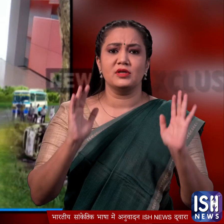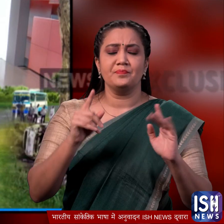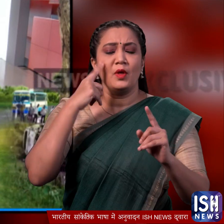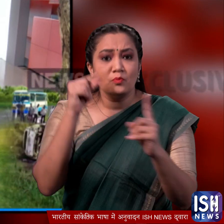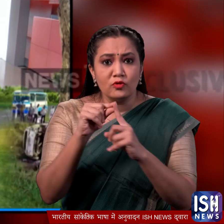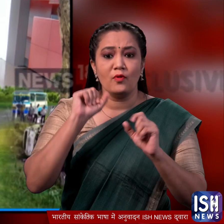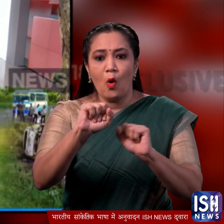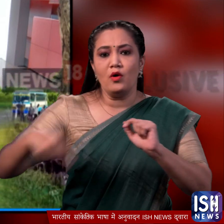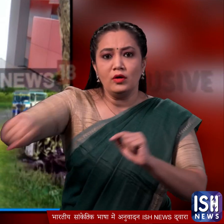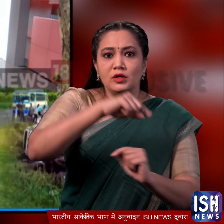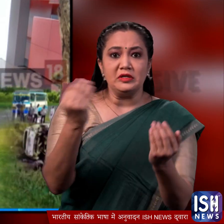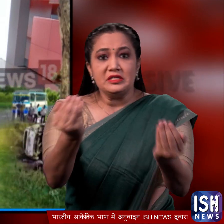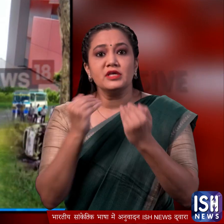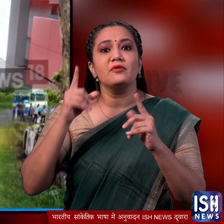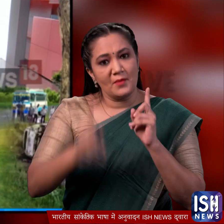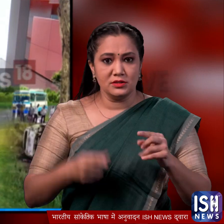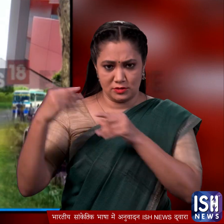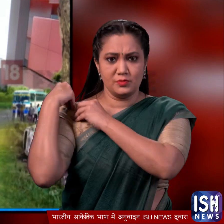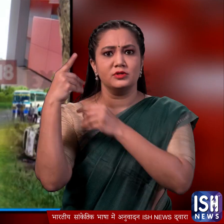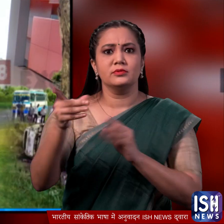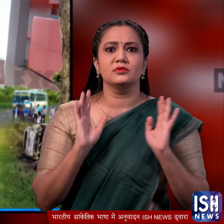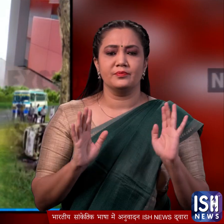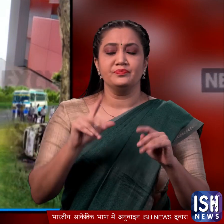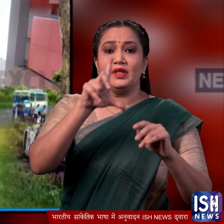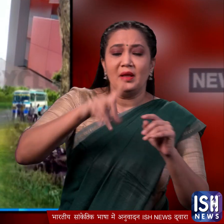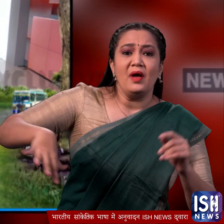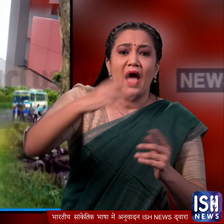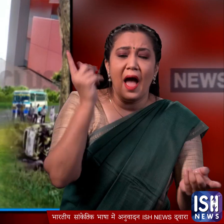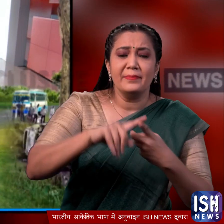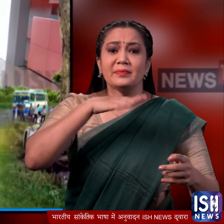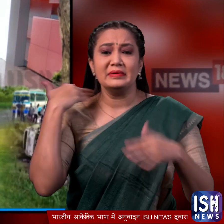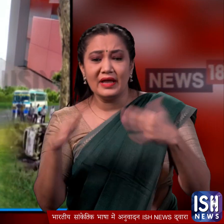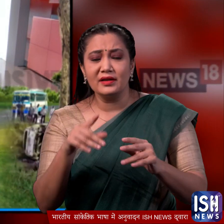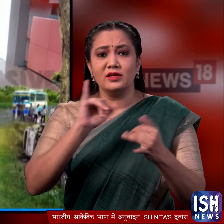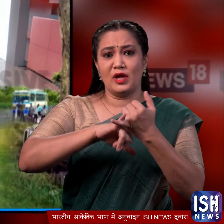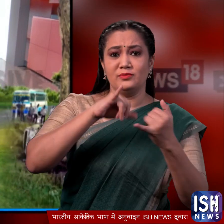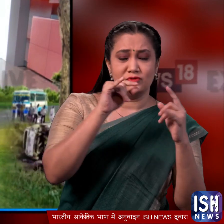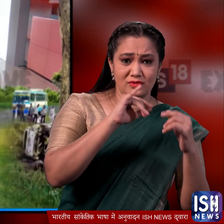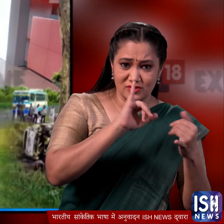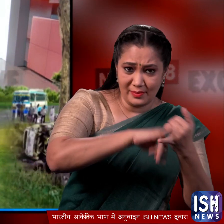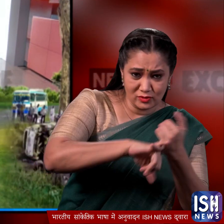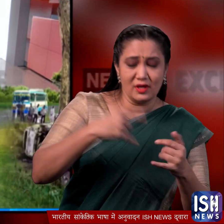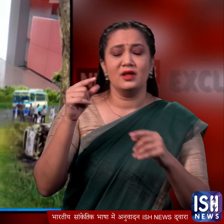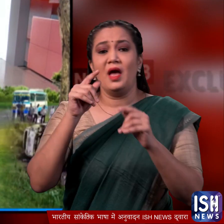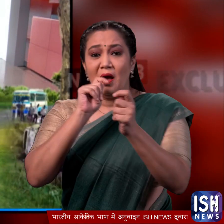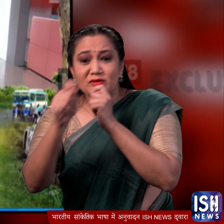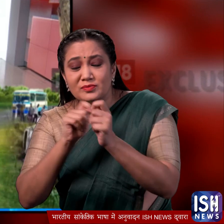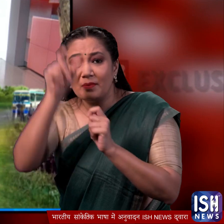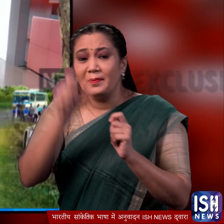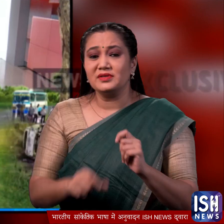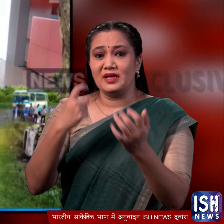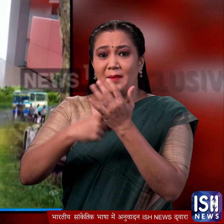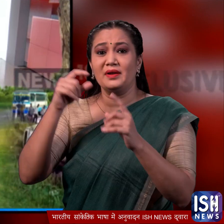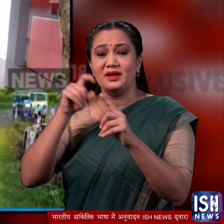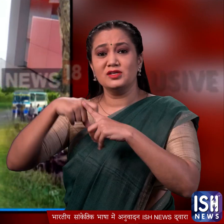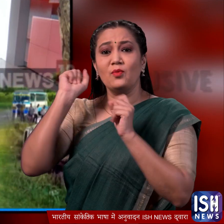का सुरक्षा देने के लिए भी कहा गया। इसके अलावा लखीमपुर कांड में मारे गए श्याम सुंदर और पत्रकार रमन कश्यप के वकीलों ने कोर्ट